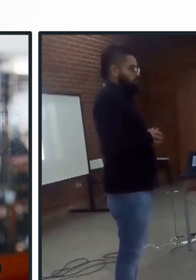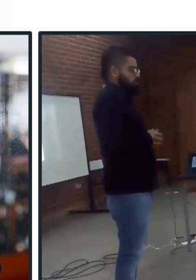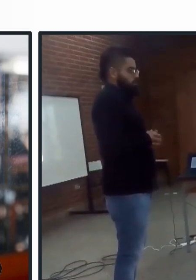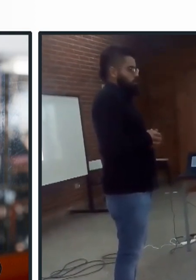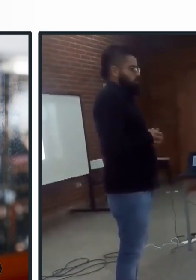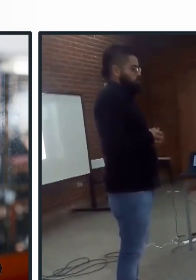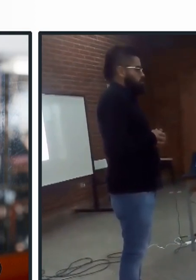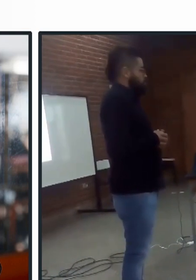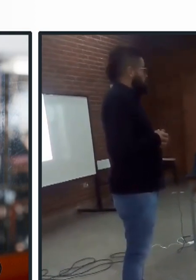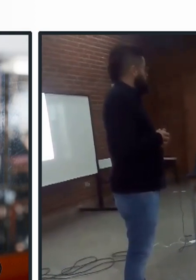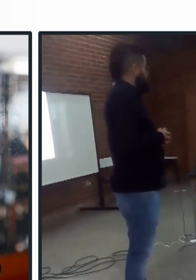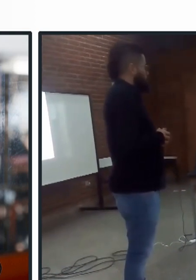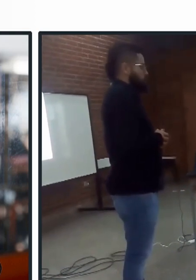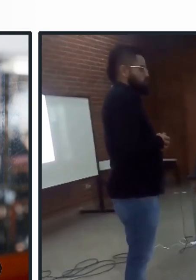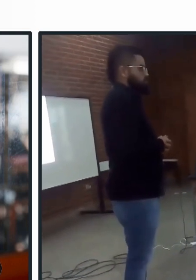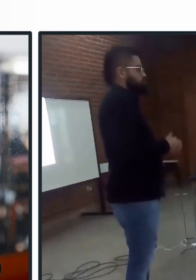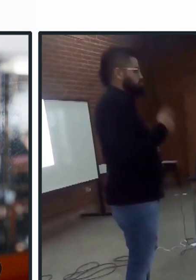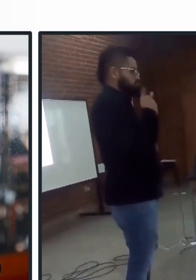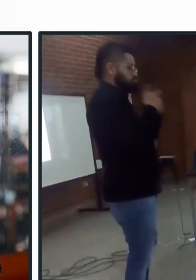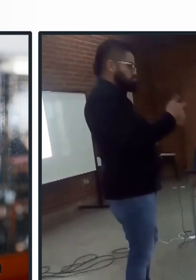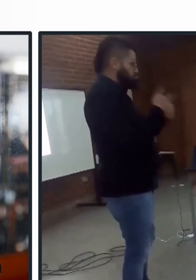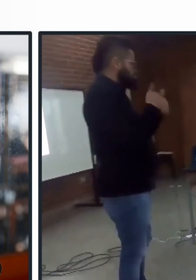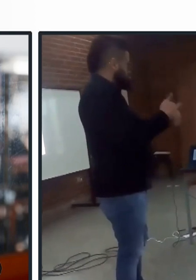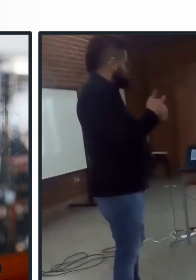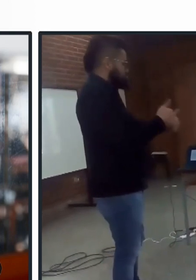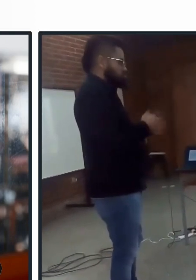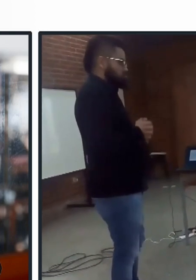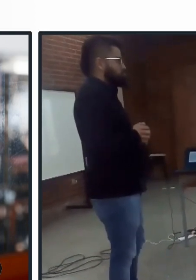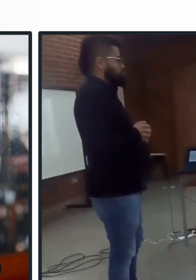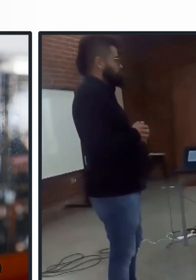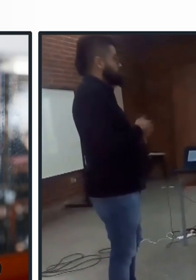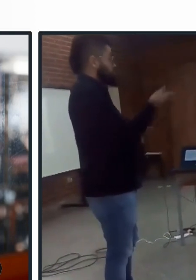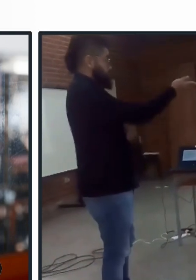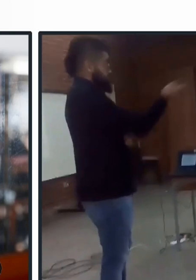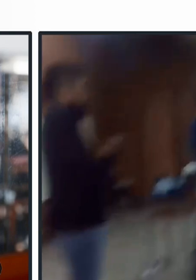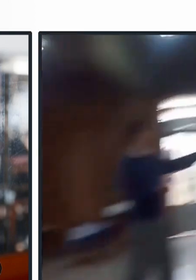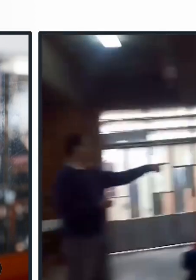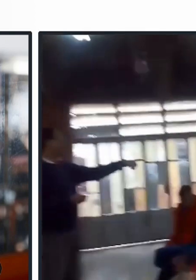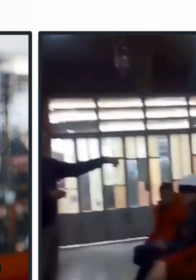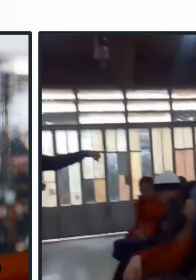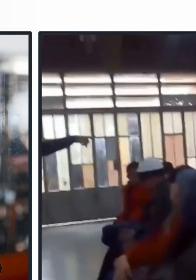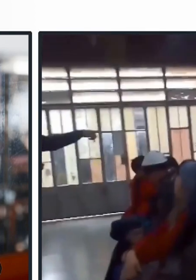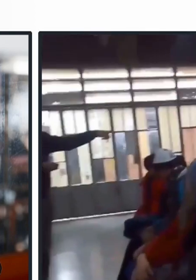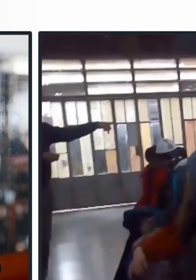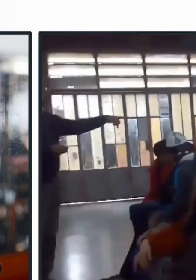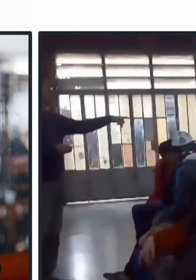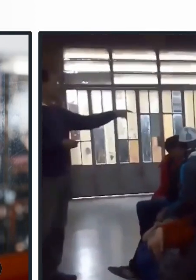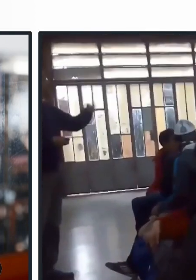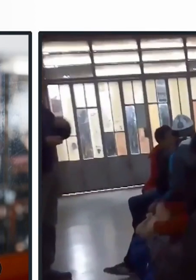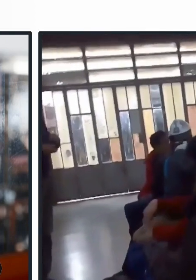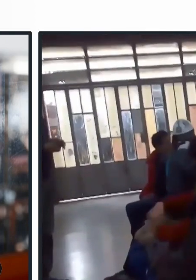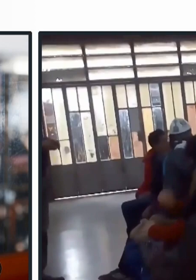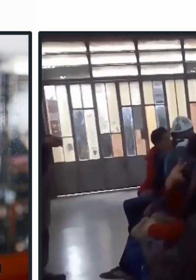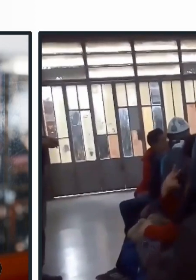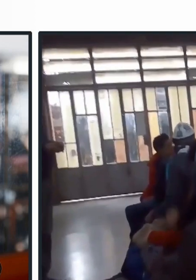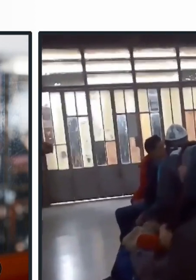está el guaraní, está el español y ahí al costadito está el intérprete haciendo la